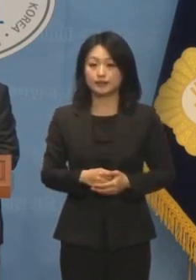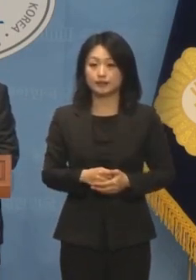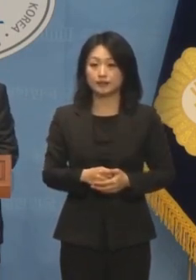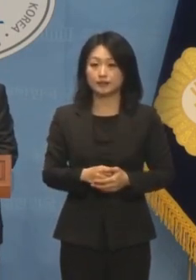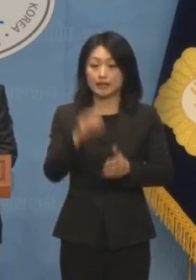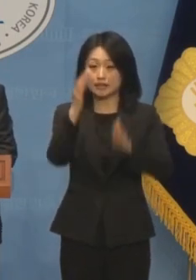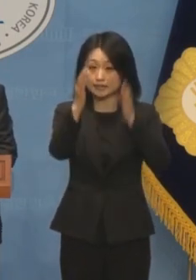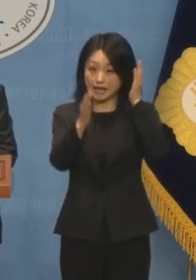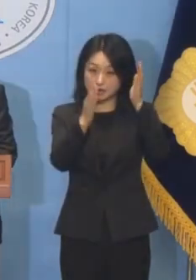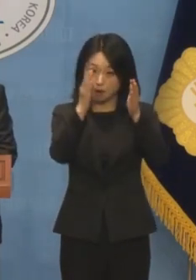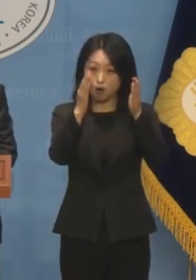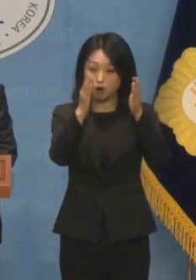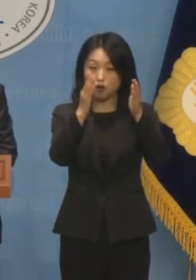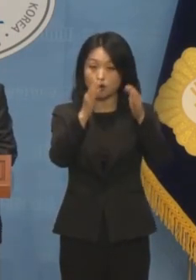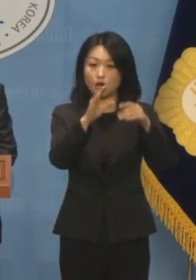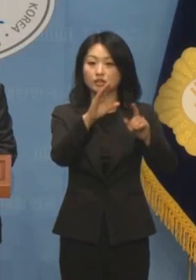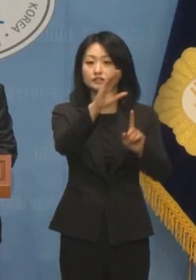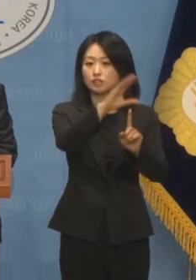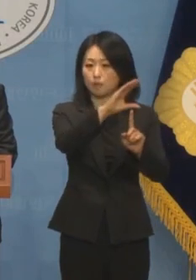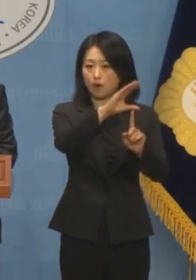네이버 클라우드 해킹